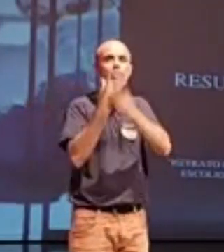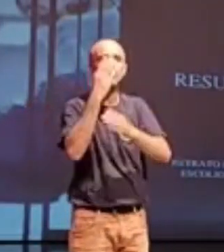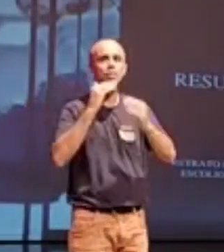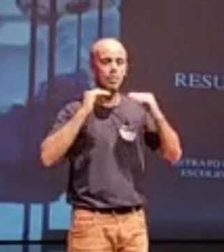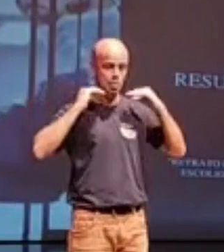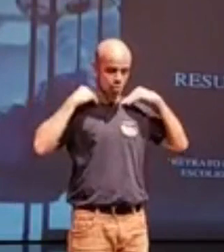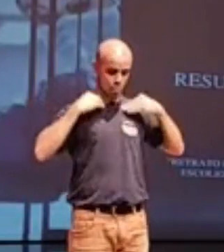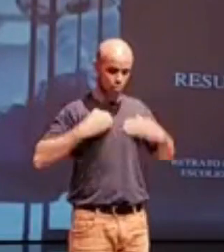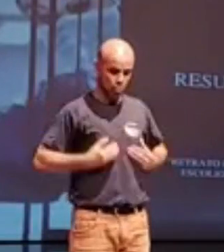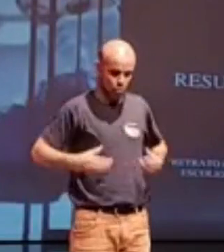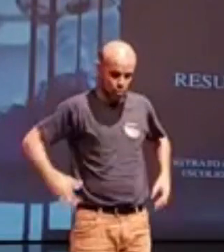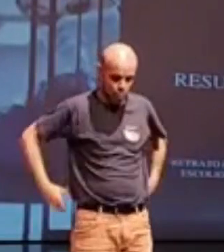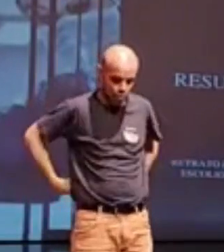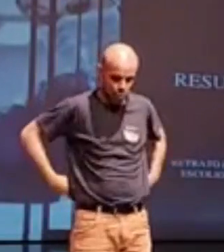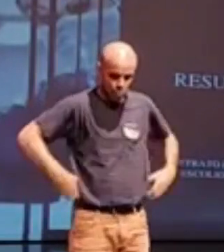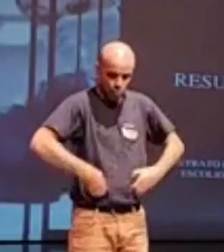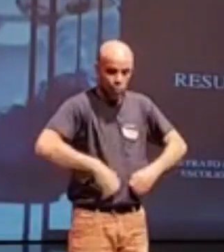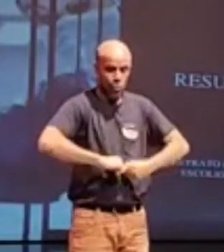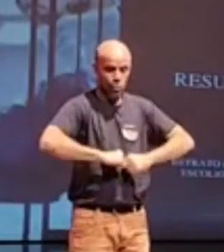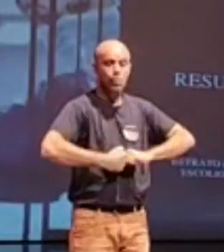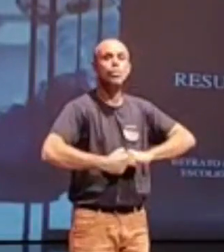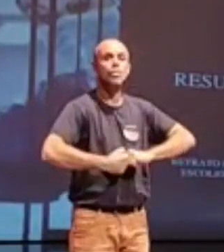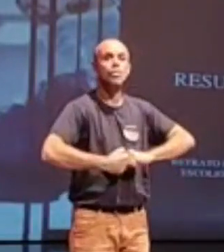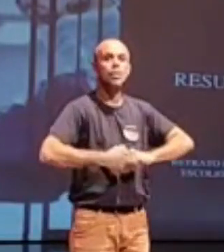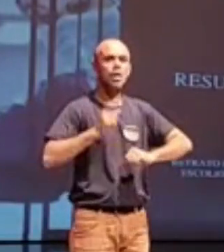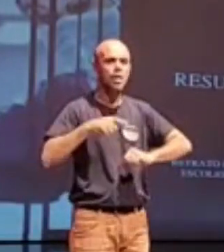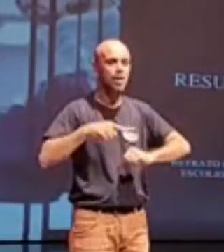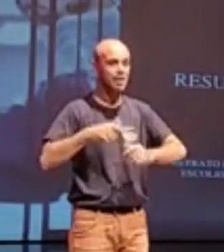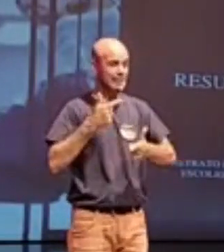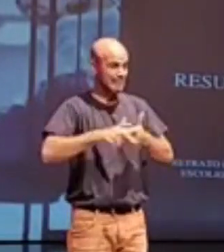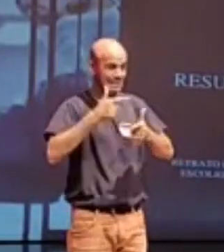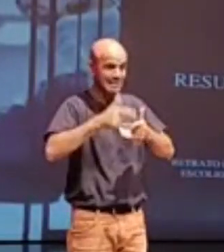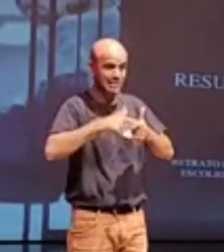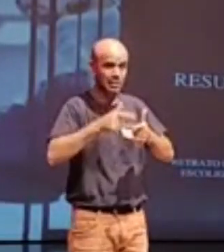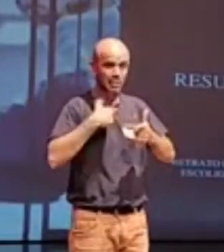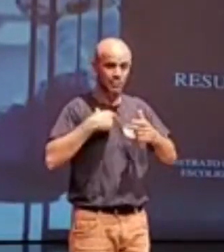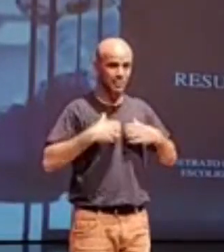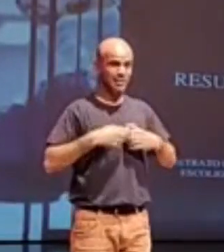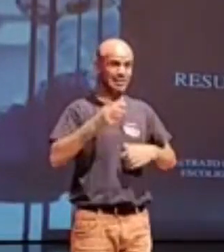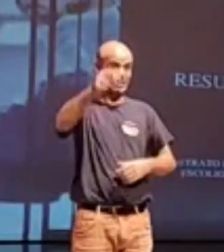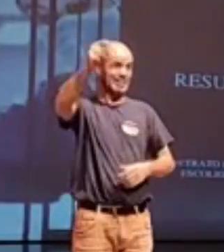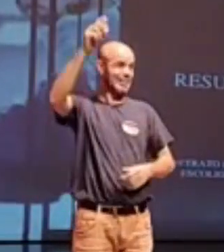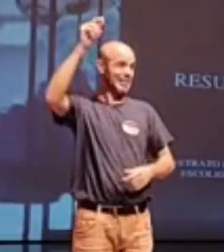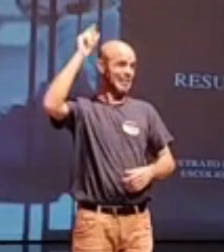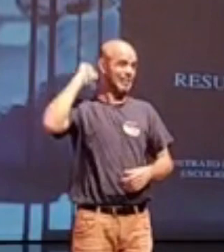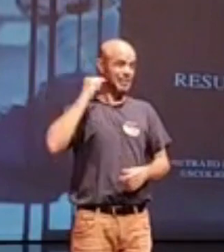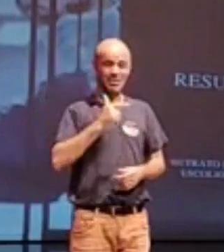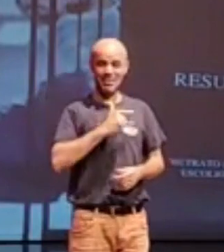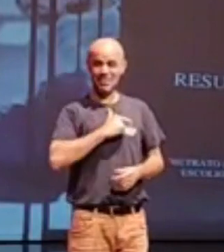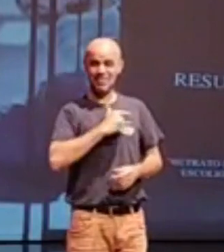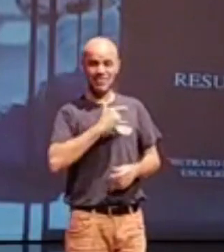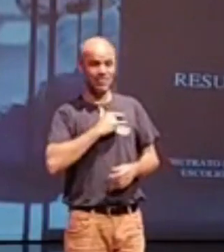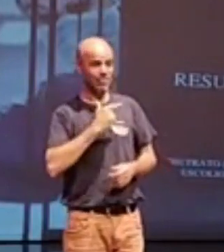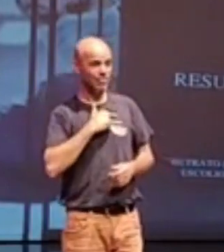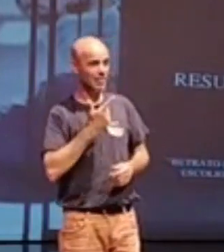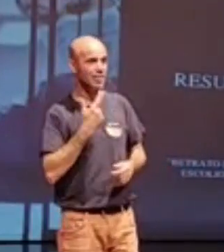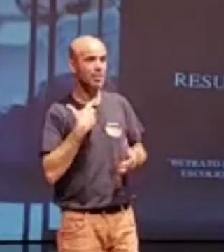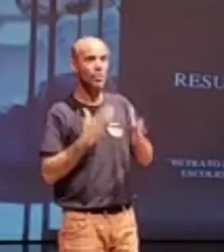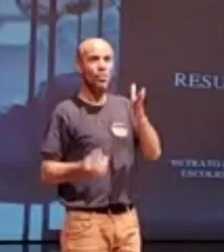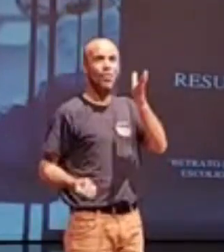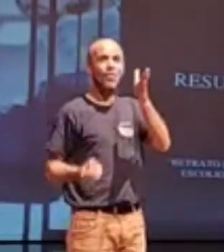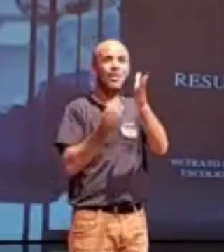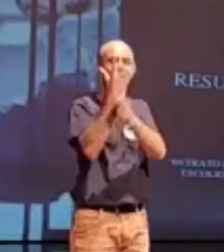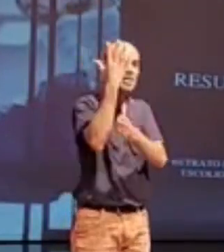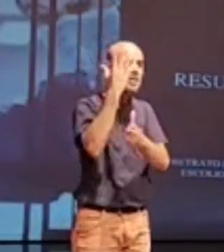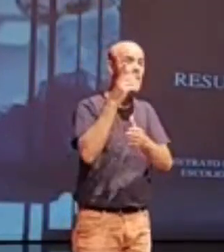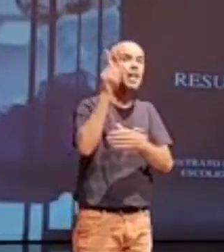colete em relação a não usar o colete? Porque o colete é um problema, né? Principalmente aqueles coletes mais antigos, que era o Milwaukee, que foi criado